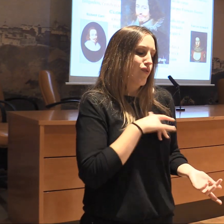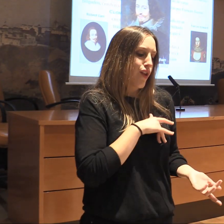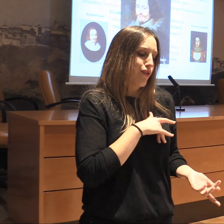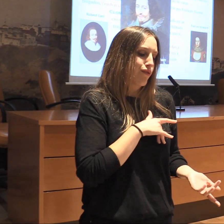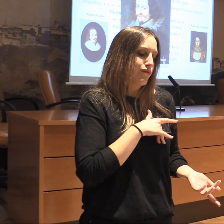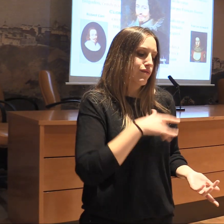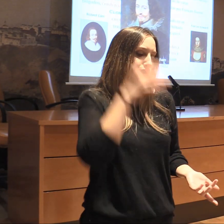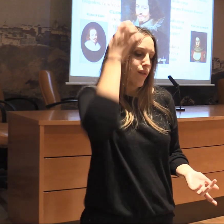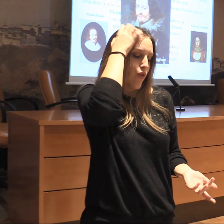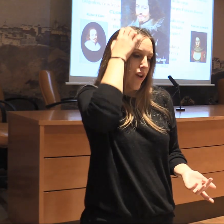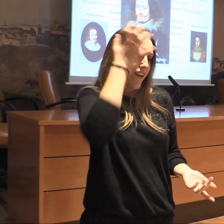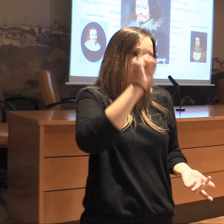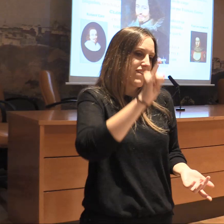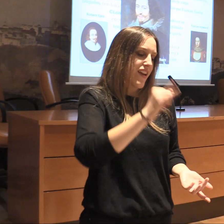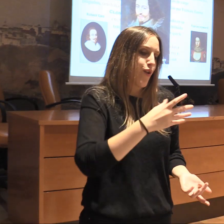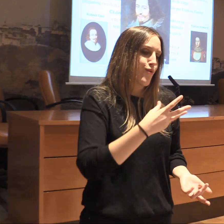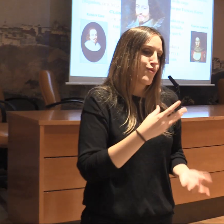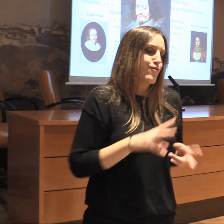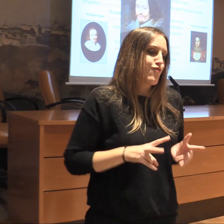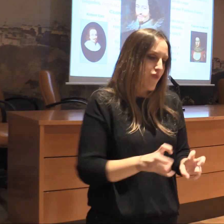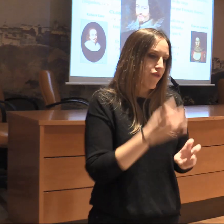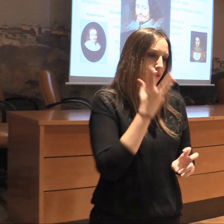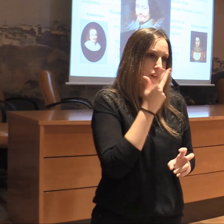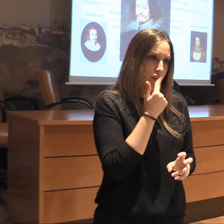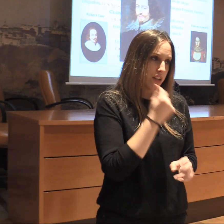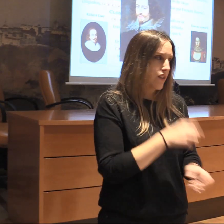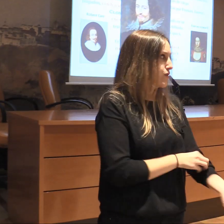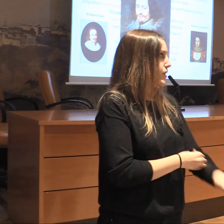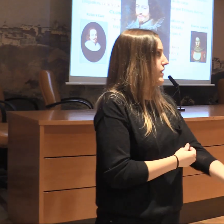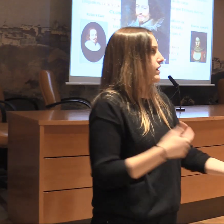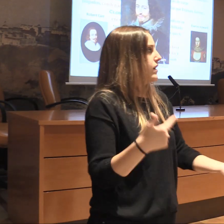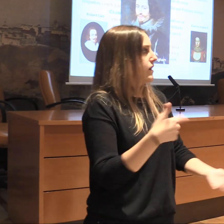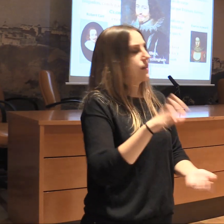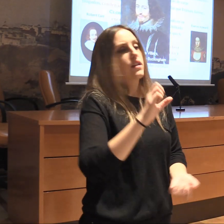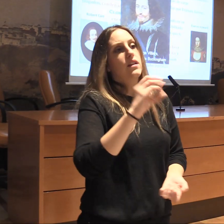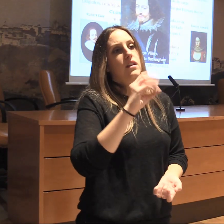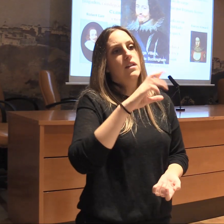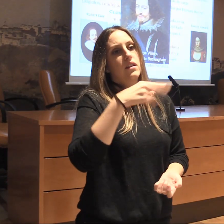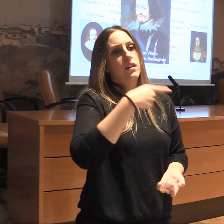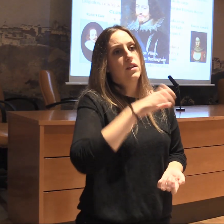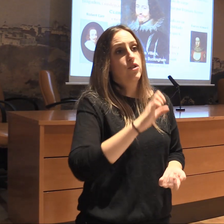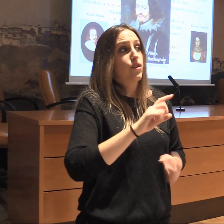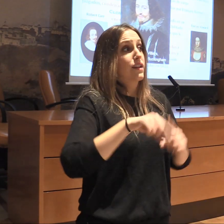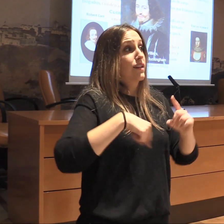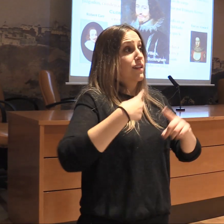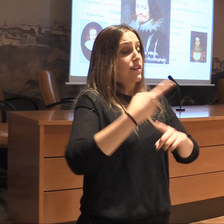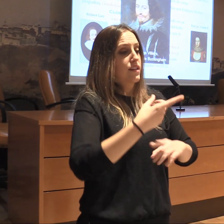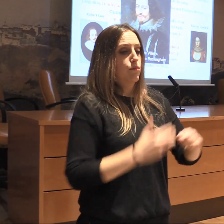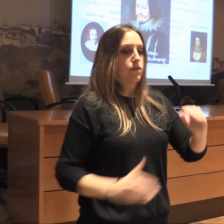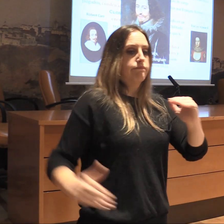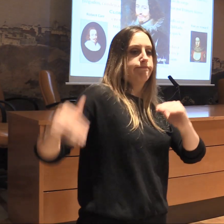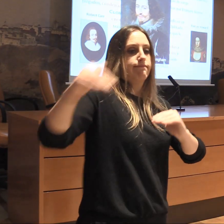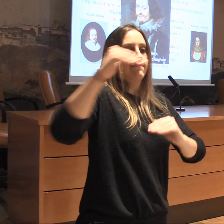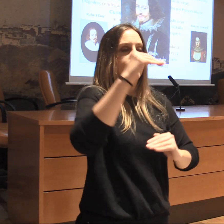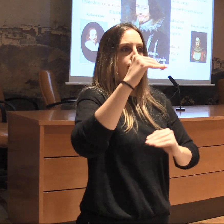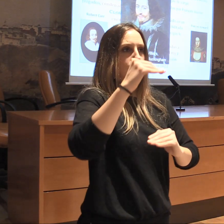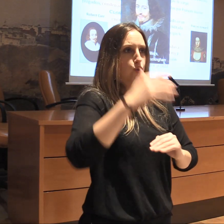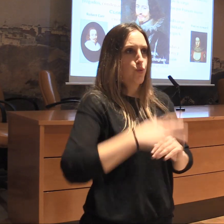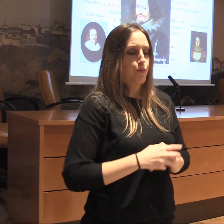había un nuevo favorito, que era Georges Villiers, que luego sería ascendido a las más altas